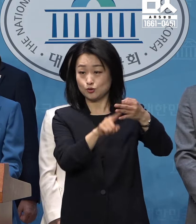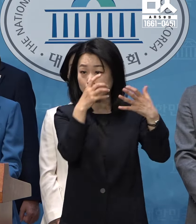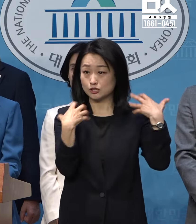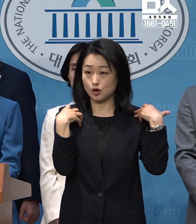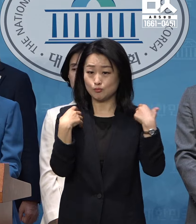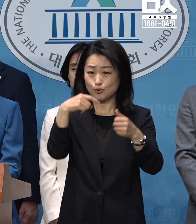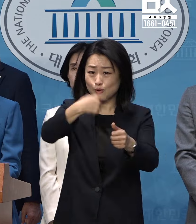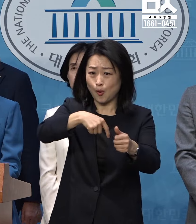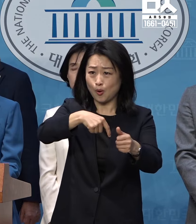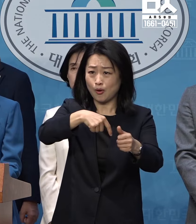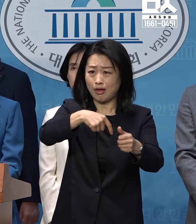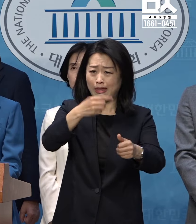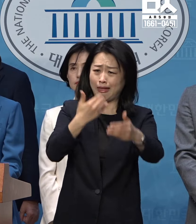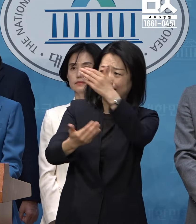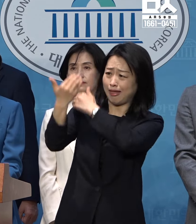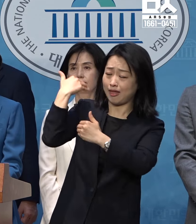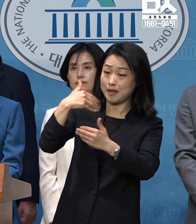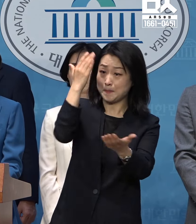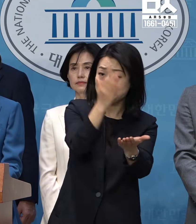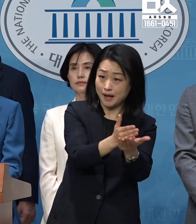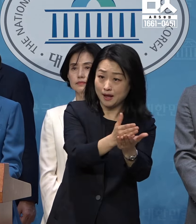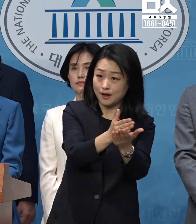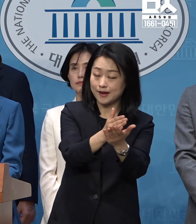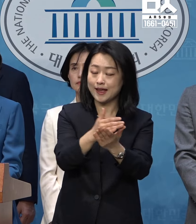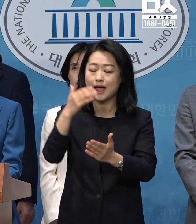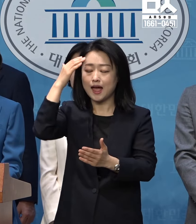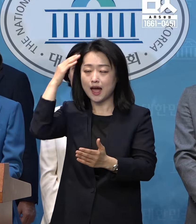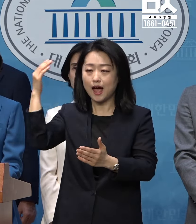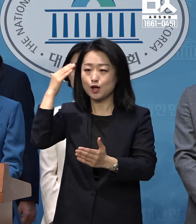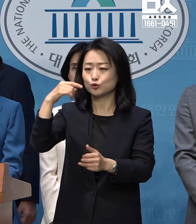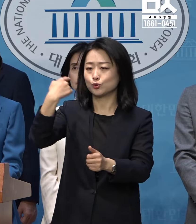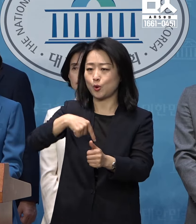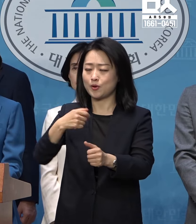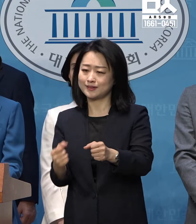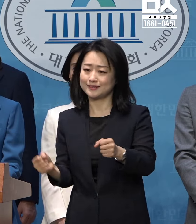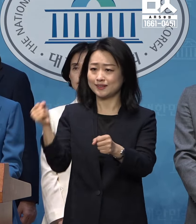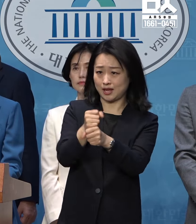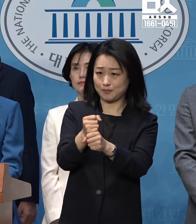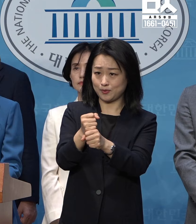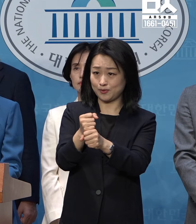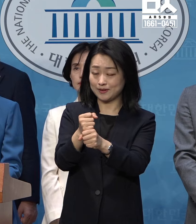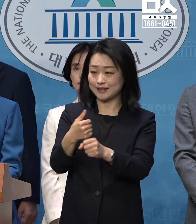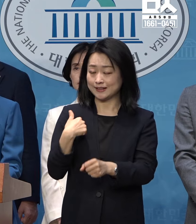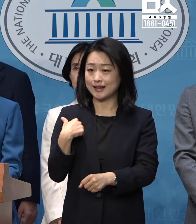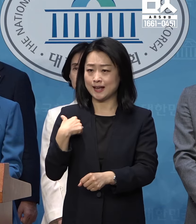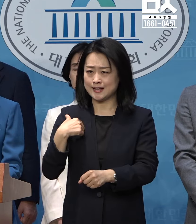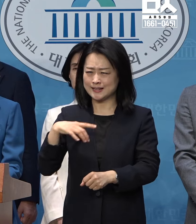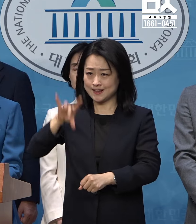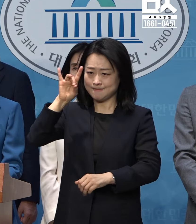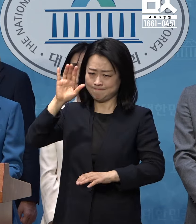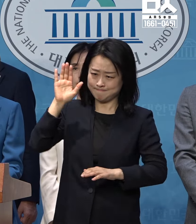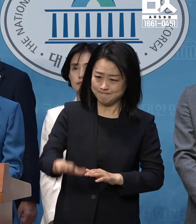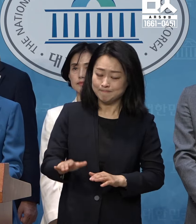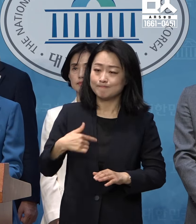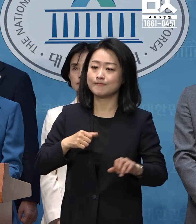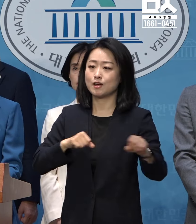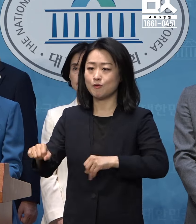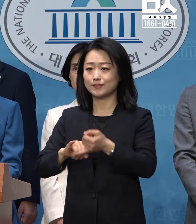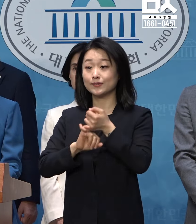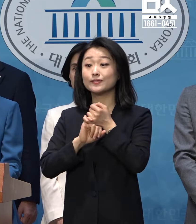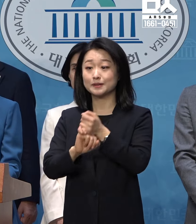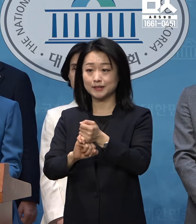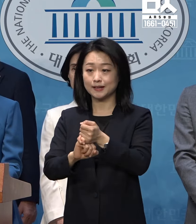교육 역주행을 멈추고 한국 교육을 재탄생시키는 디딤돌 역할을 저 강경숙이